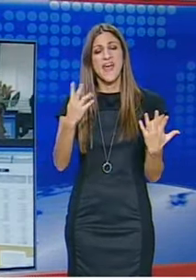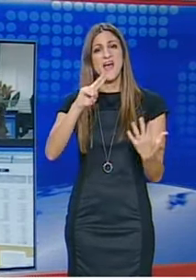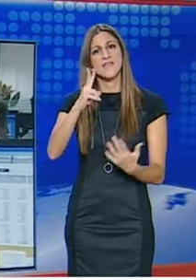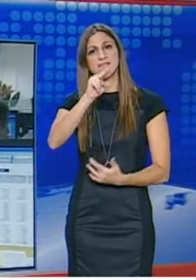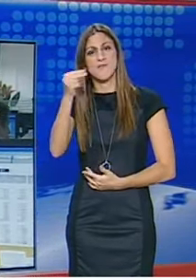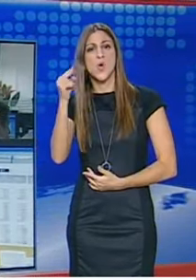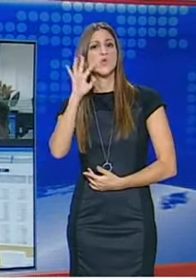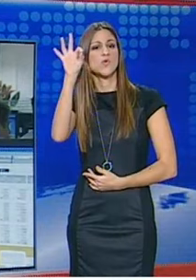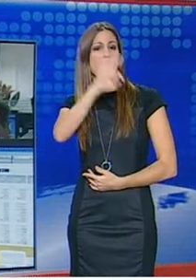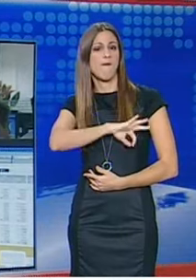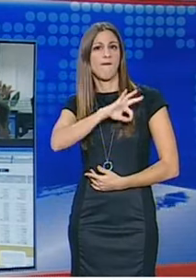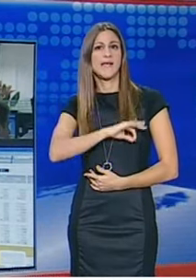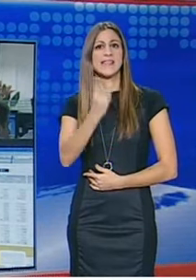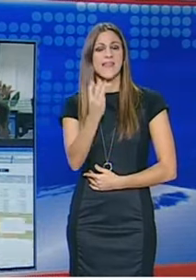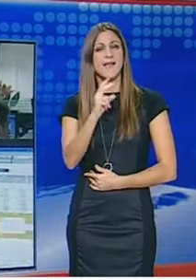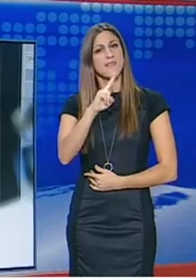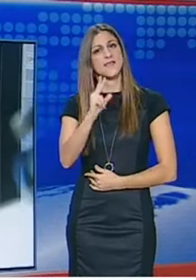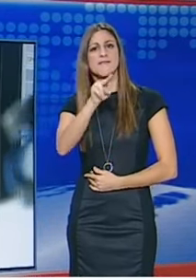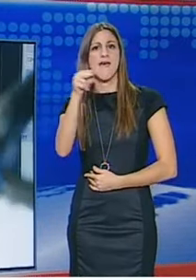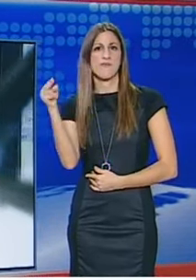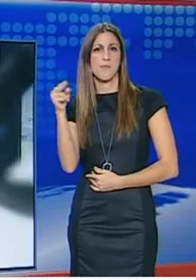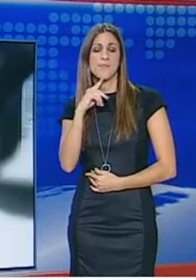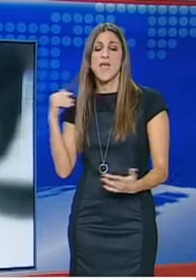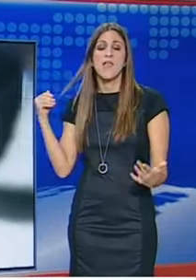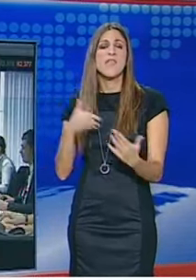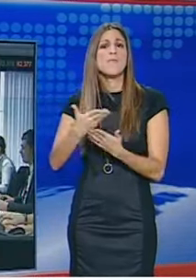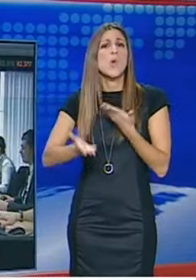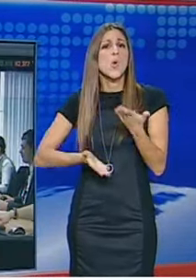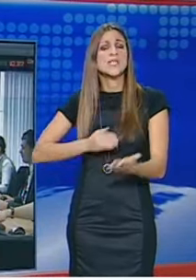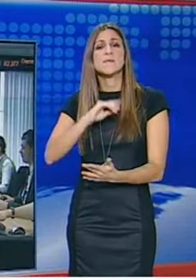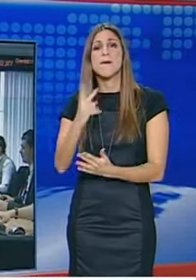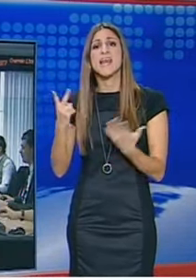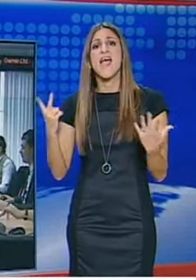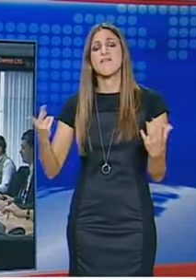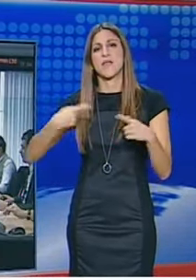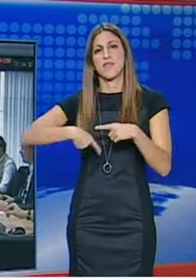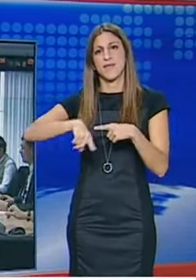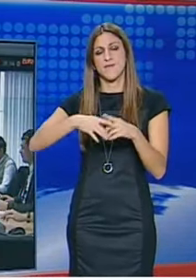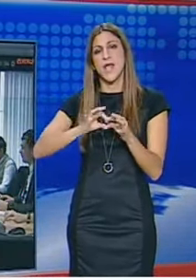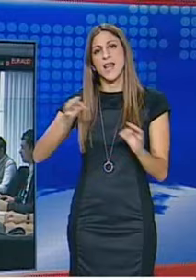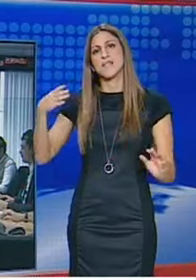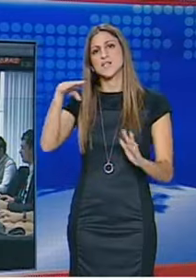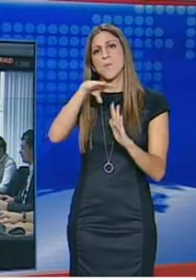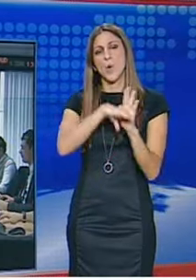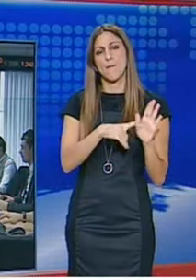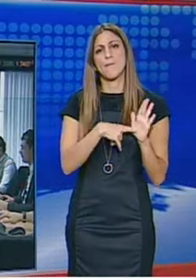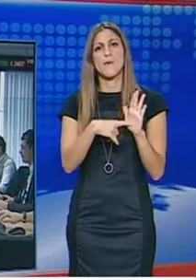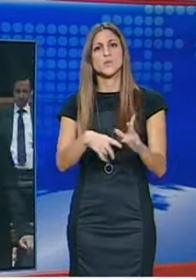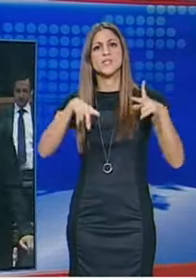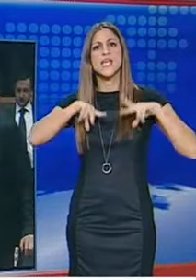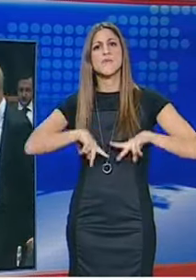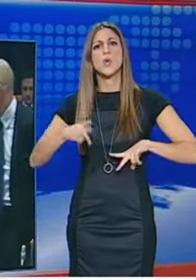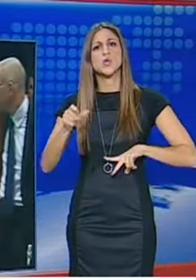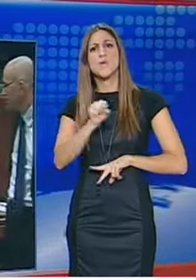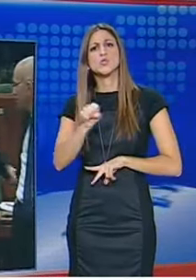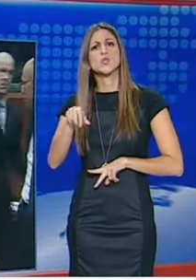δισεκατομμύρια ερώ η πρόσκληση ισχύει μέχρι τις 7 δεκεμβρίου τις λεπτομέρειες του προγράμματος θα παρουσιάσει ο υπουργός οικονομικών